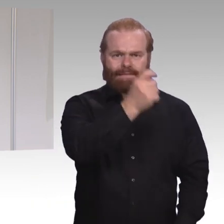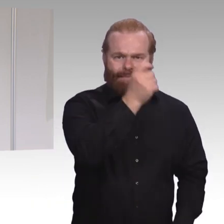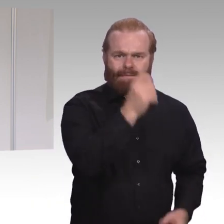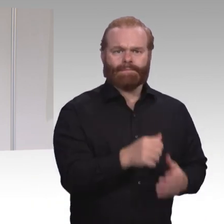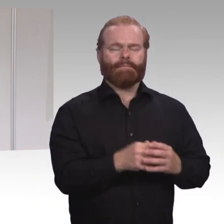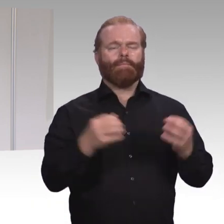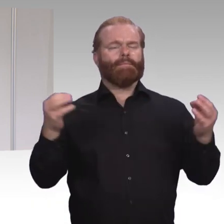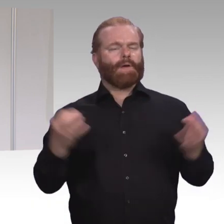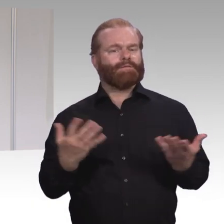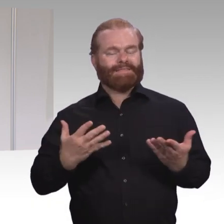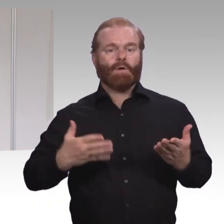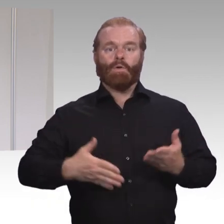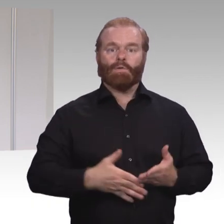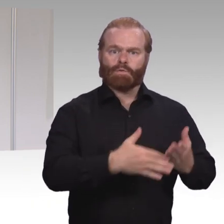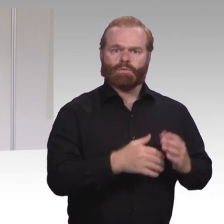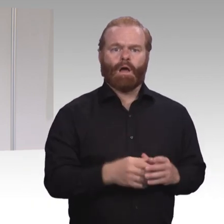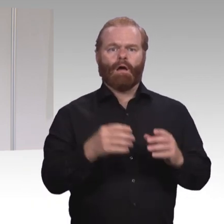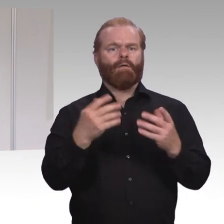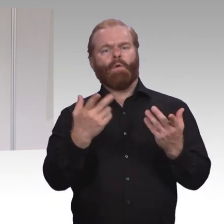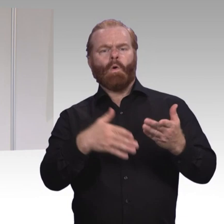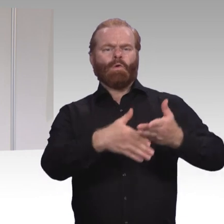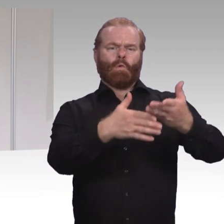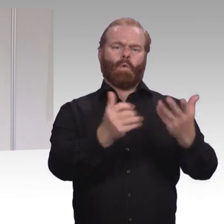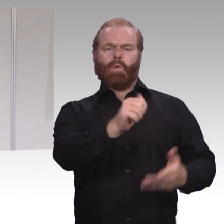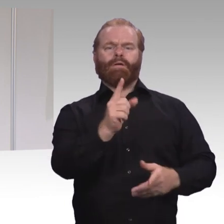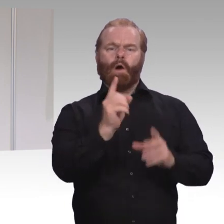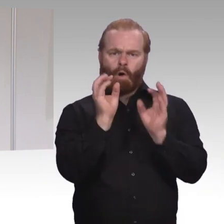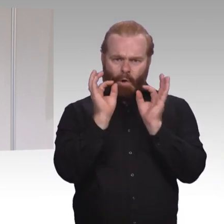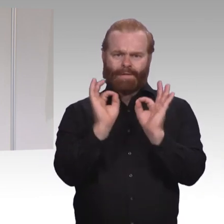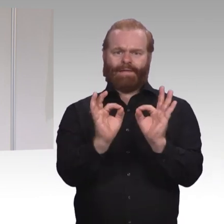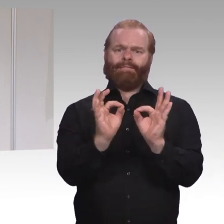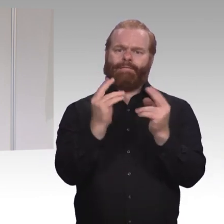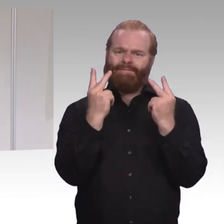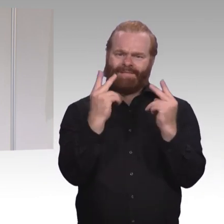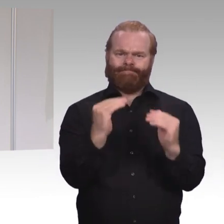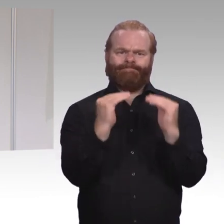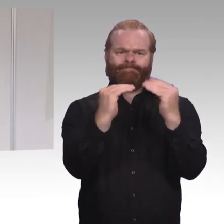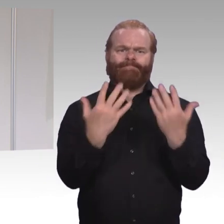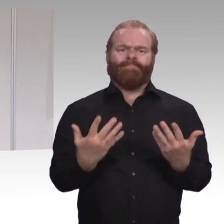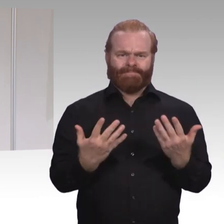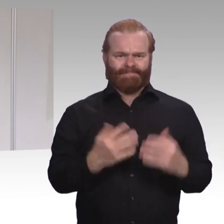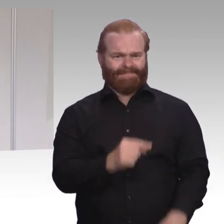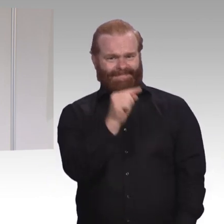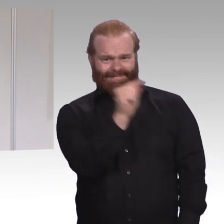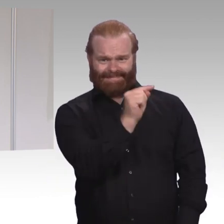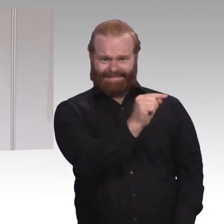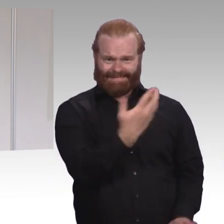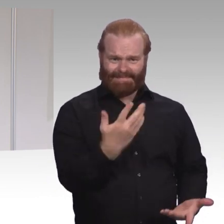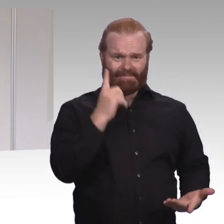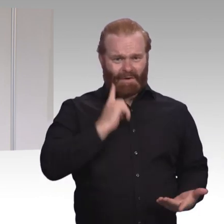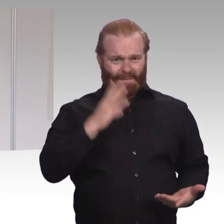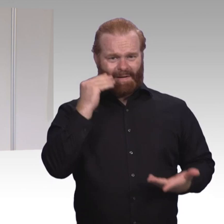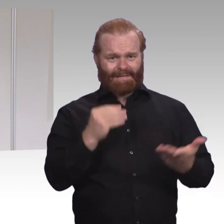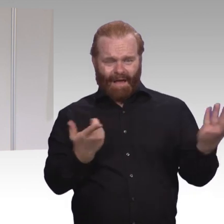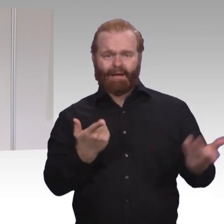Freiheit leben können. In einem Frieden, der leider nicht selbstverständlich ist. Nicht selbstverständlich, gerade in den